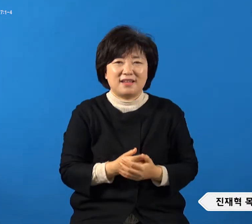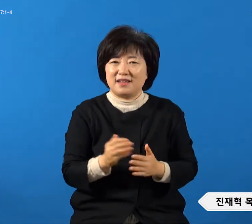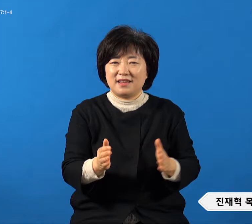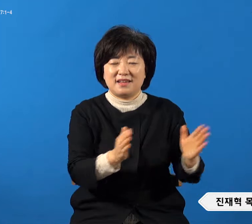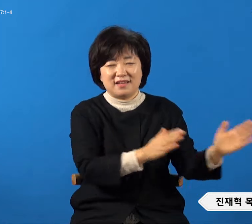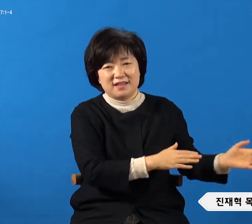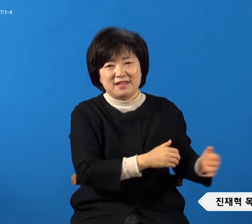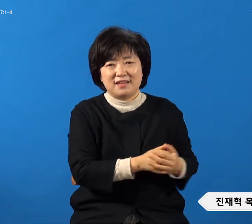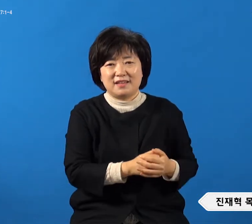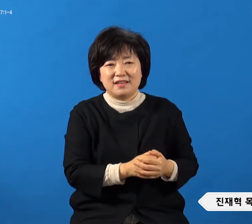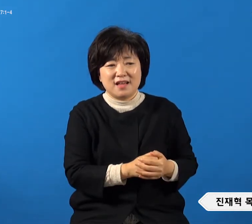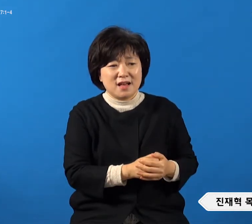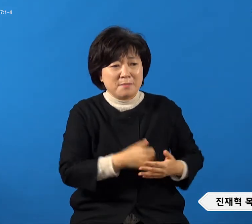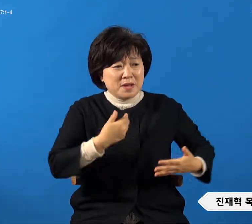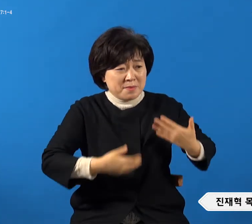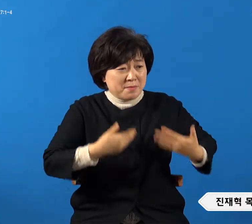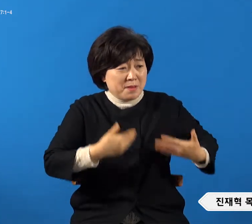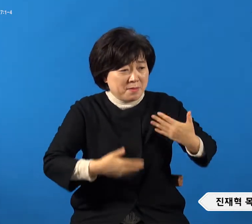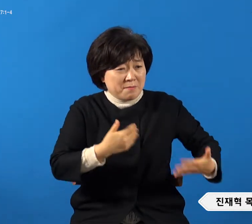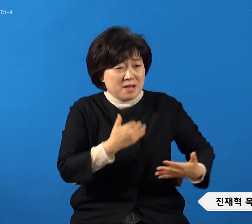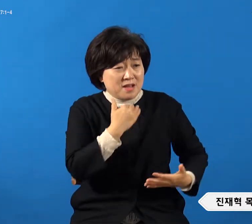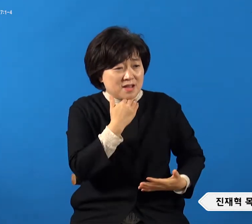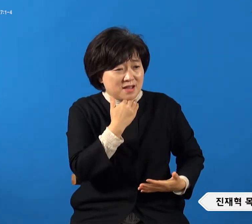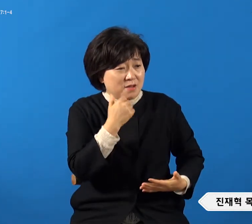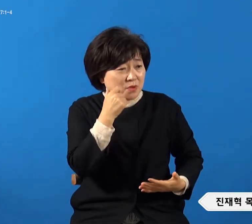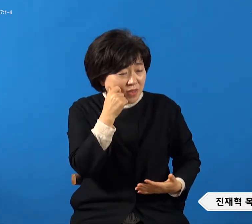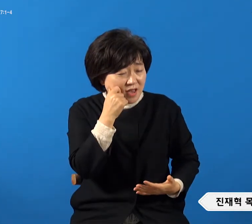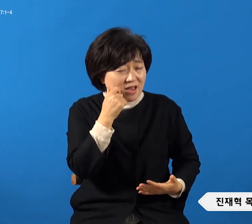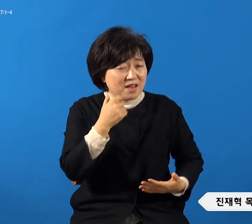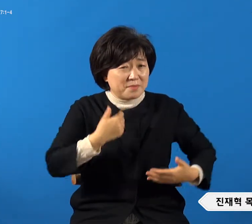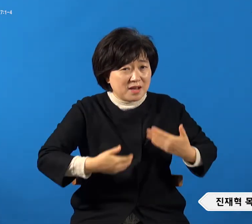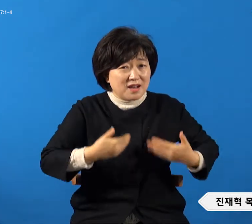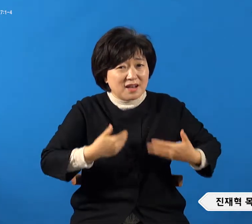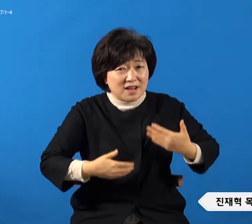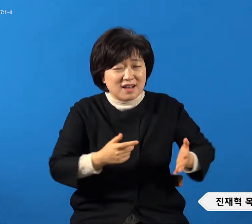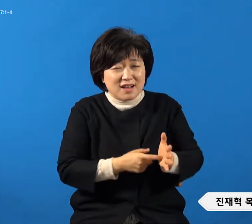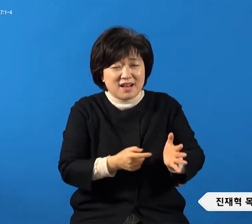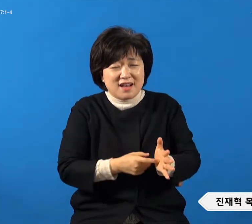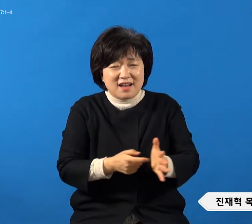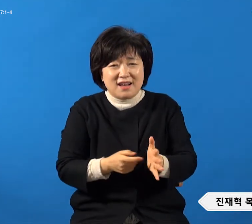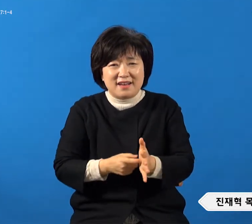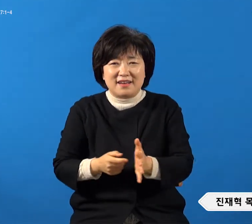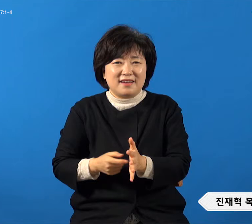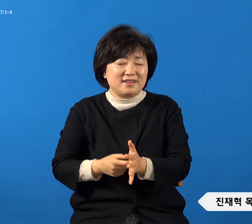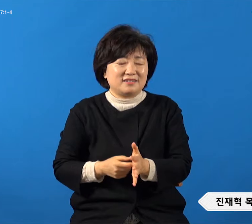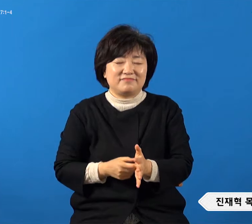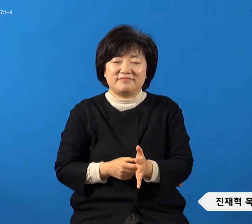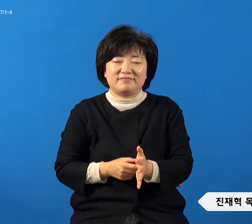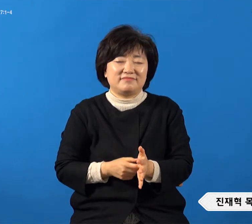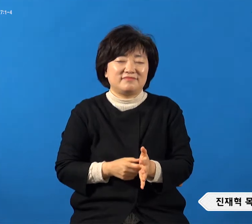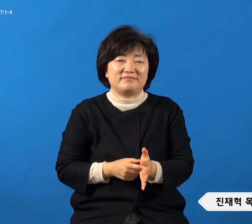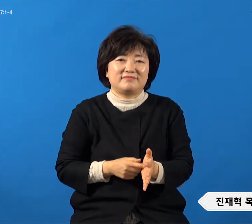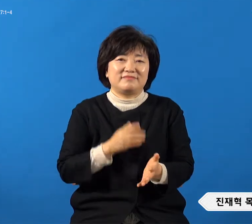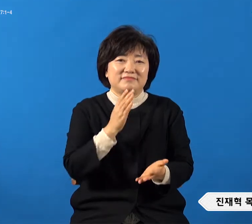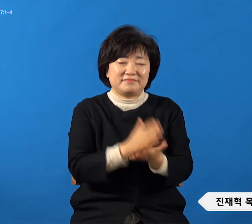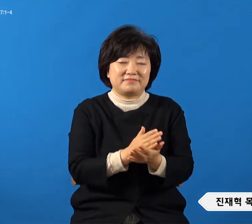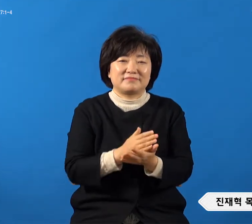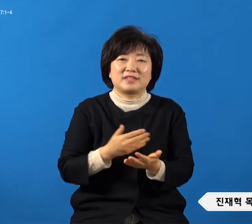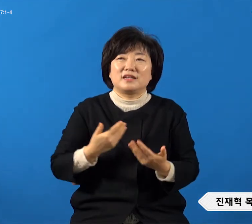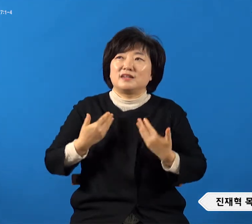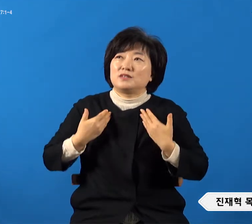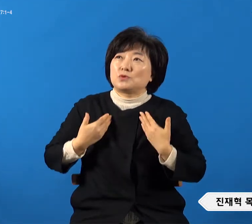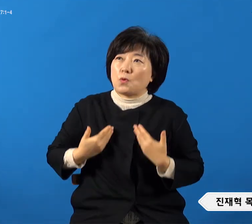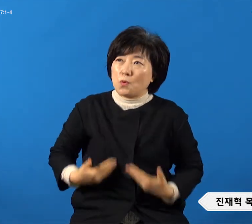아니 계속되는 것들마다 기다릴 수 없는, 그리고 많은 것들 가운데 정신이 없는 우리들을 향해